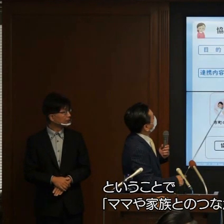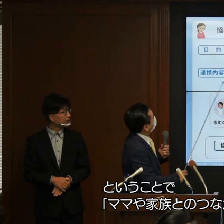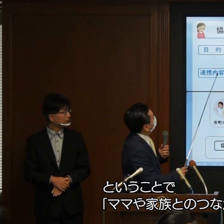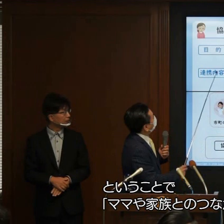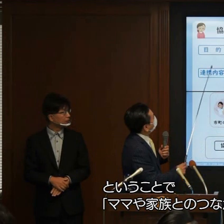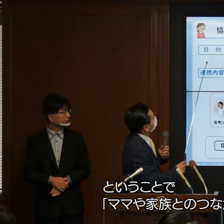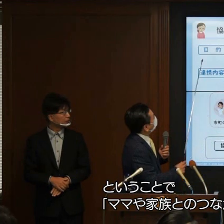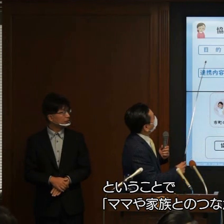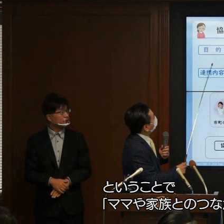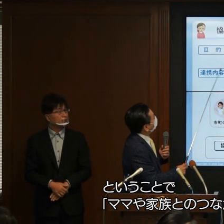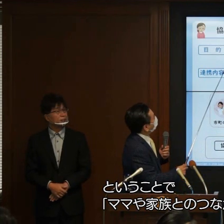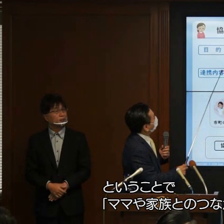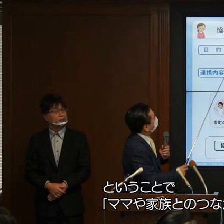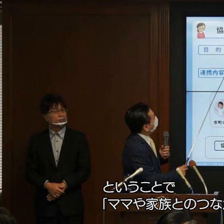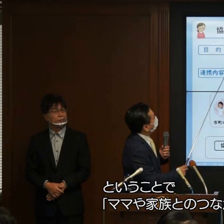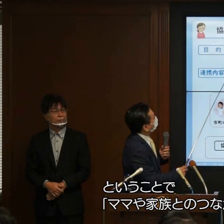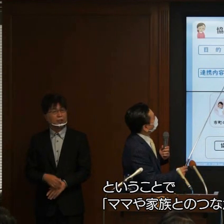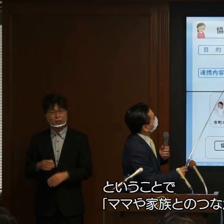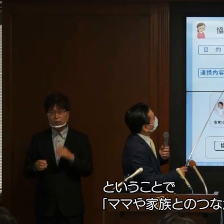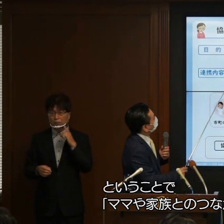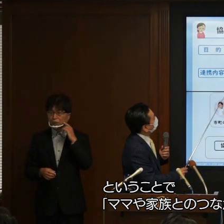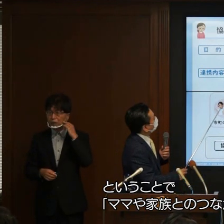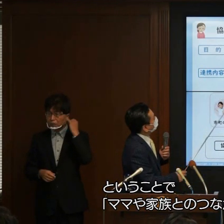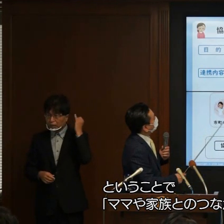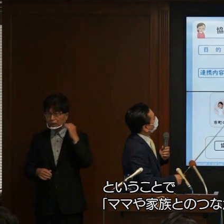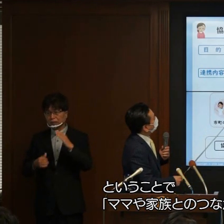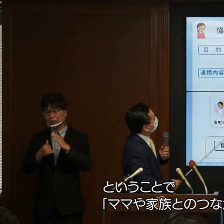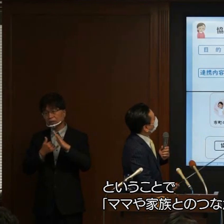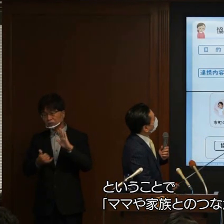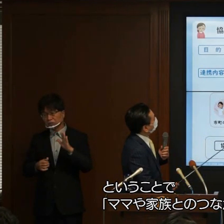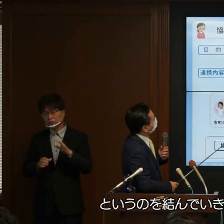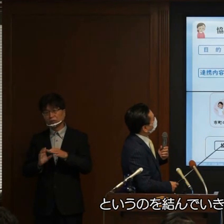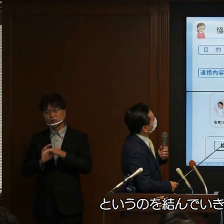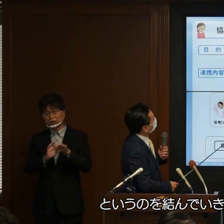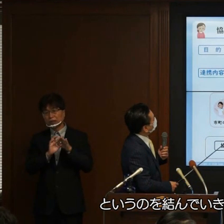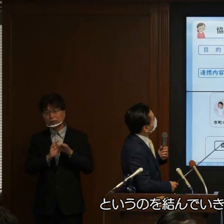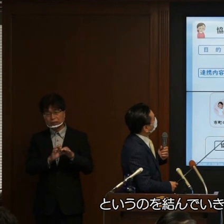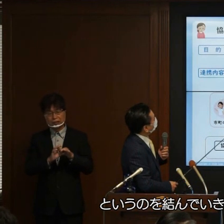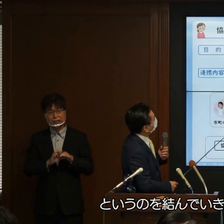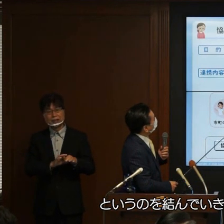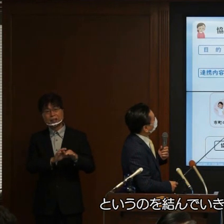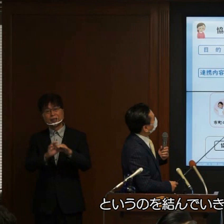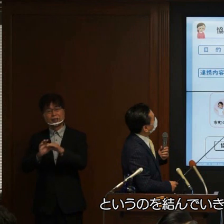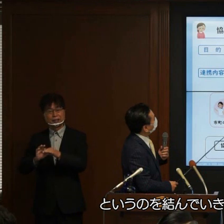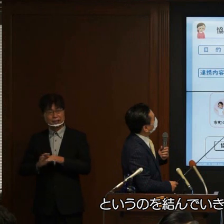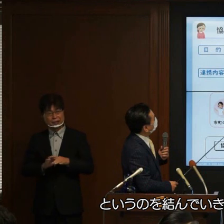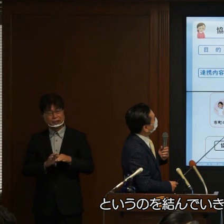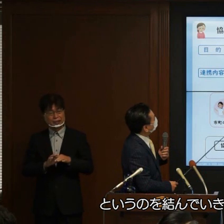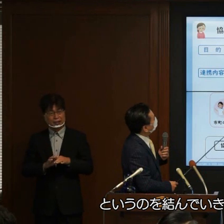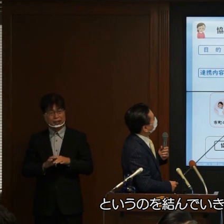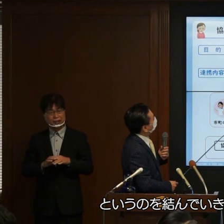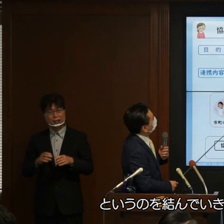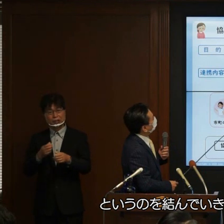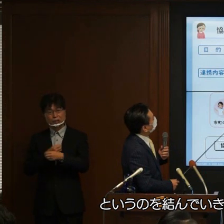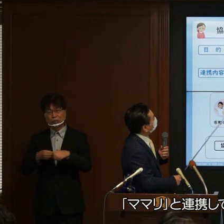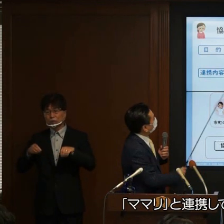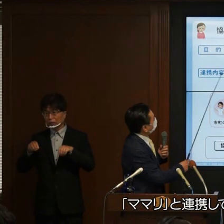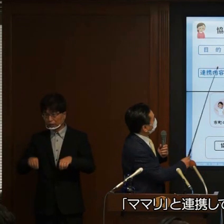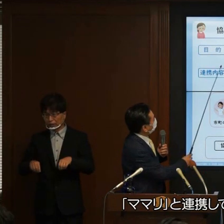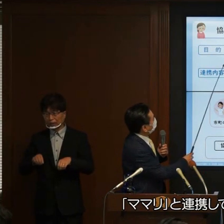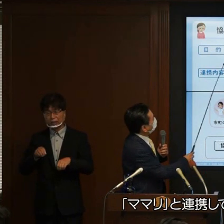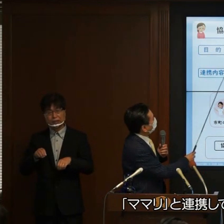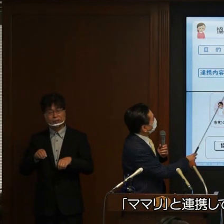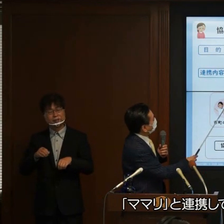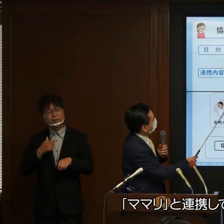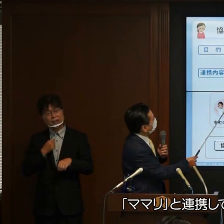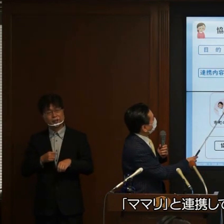ということで、ママや家族とのつながりづくり連携協定というのを結んでいきたいと思っています。ママリ